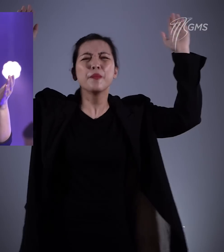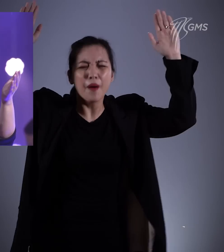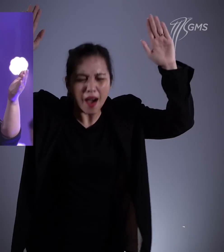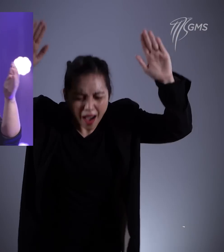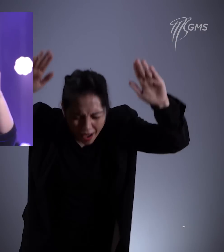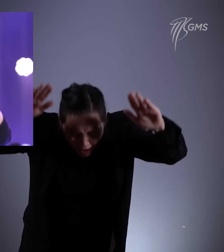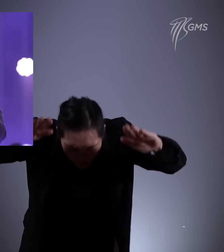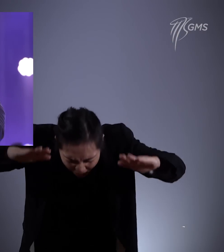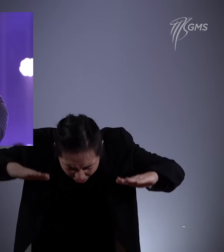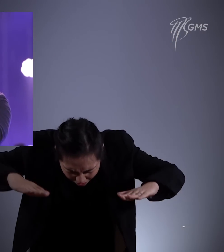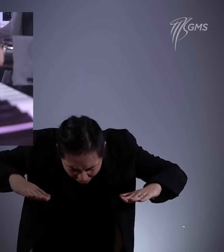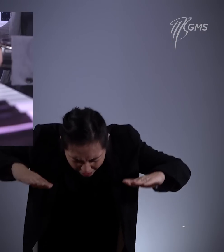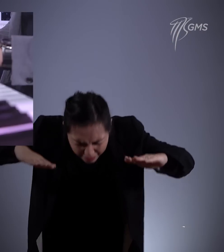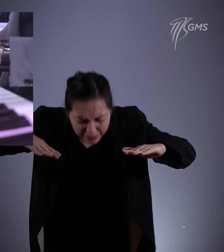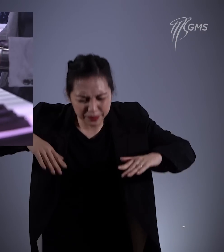menyembah.